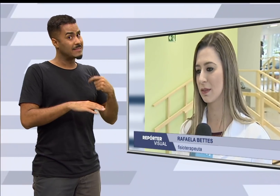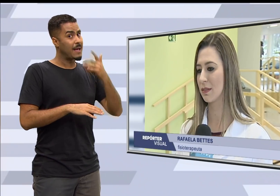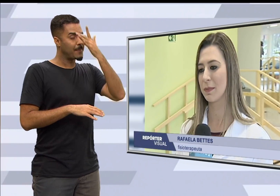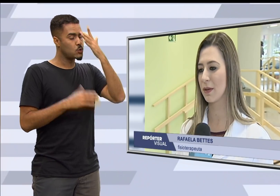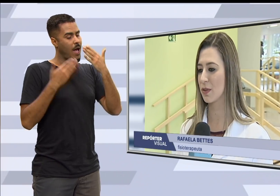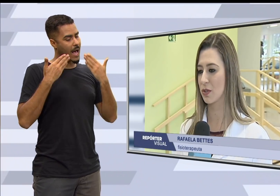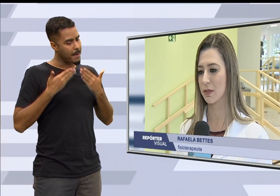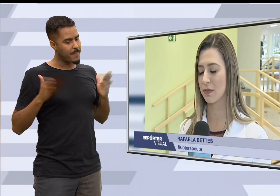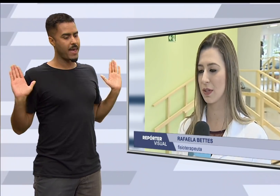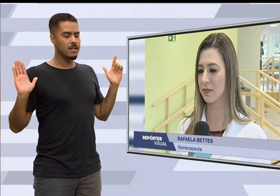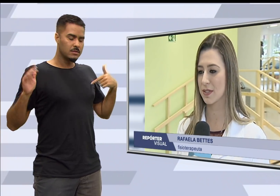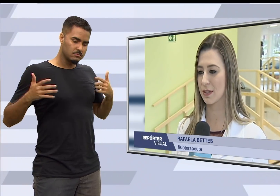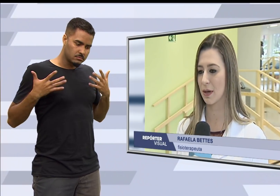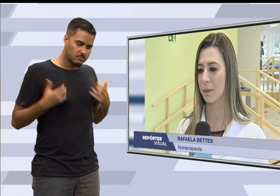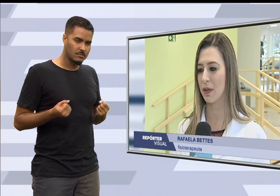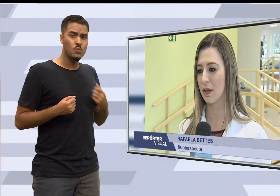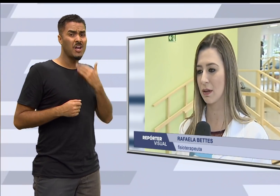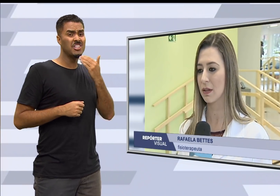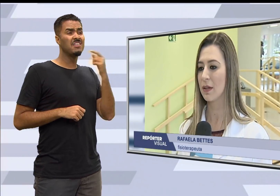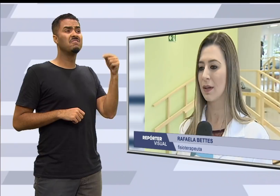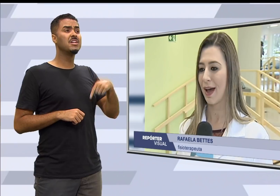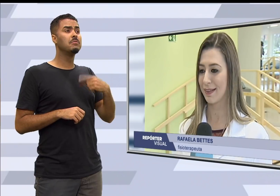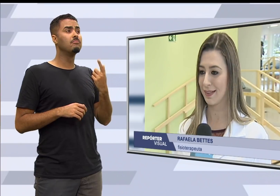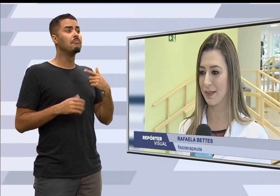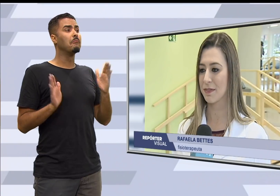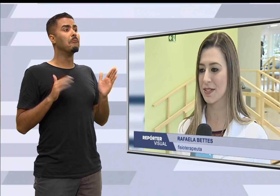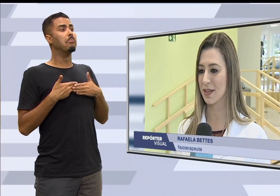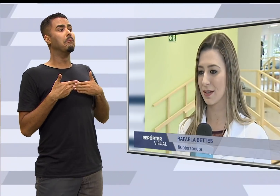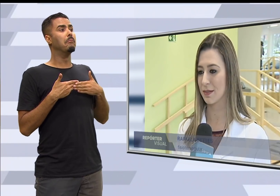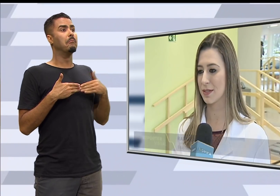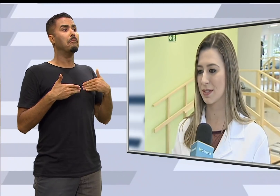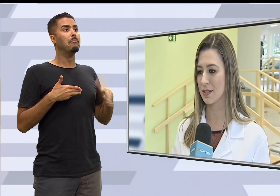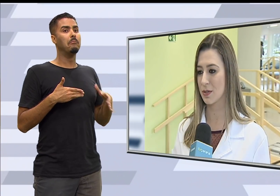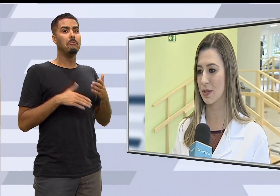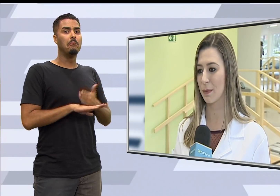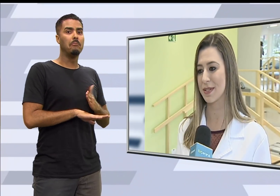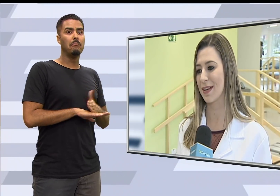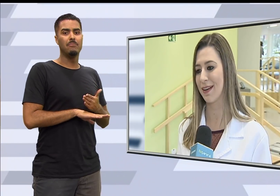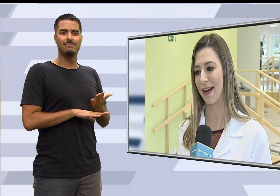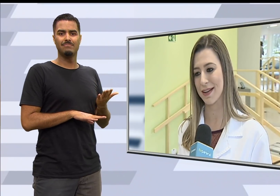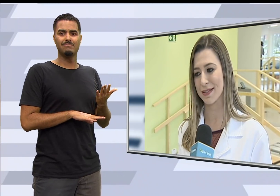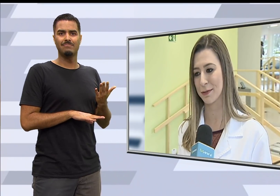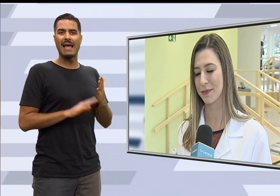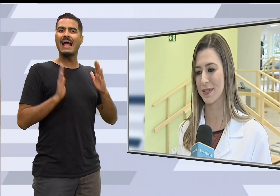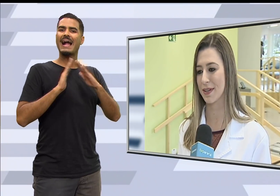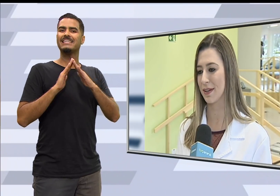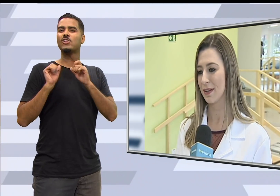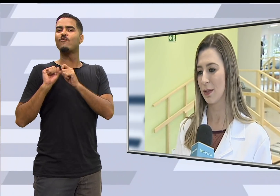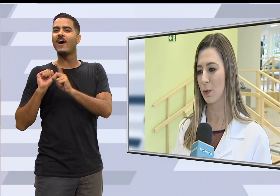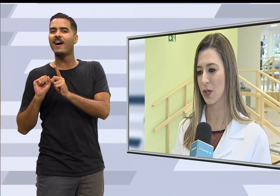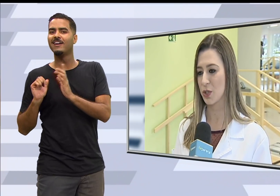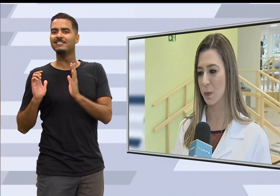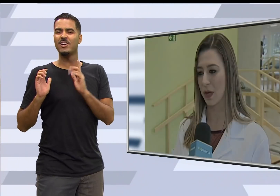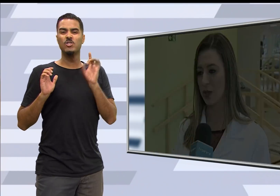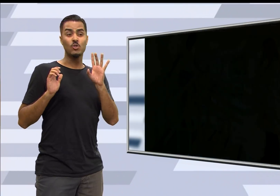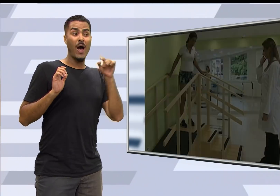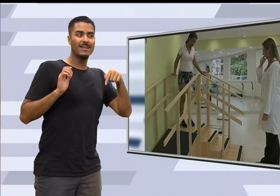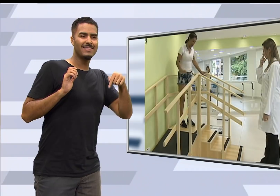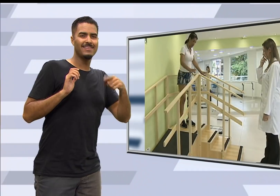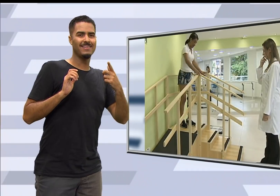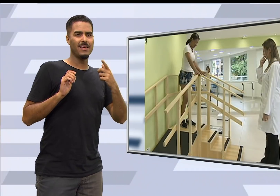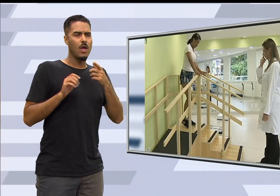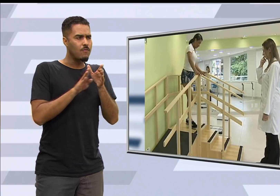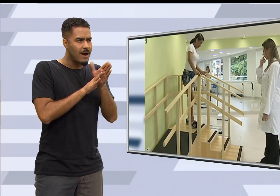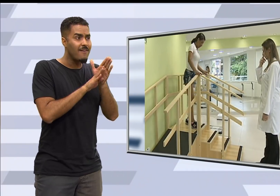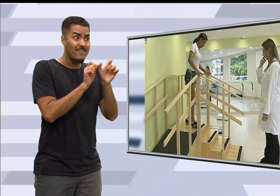porque também não adianta vir fazer a terapia aqui, fazer os exercícios e tal, mas daí em casa não fazer o que a gente pede, não